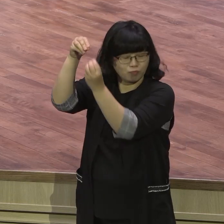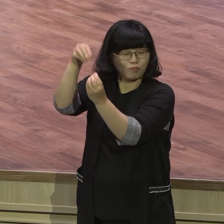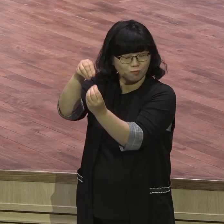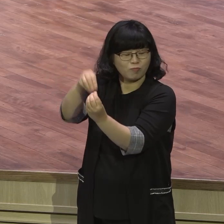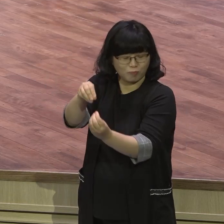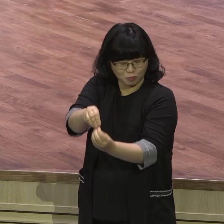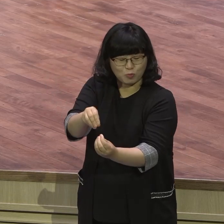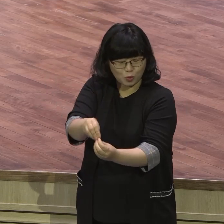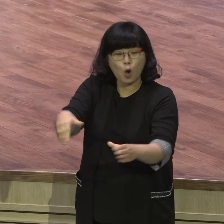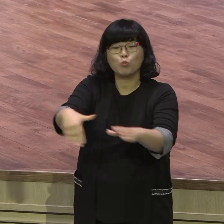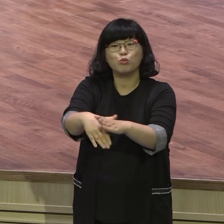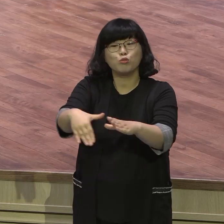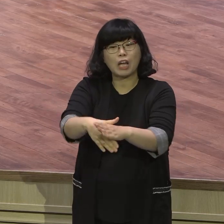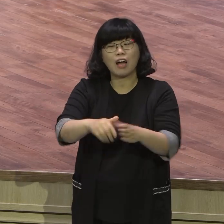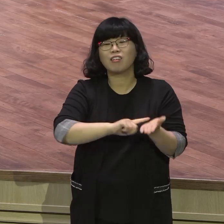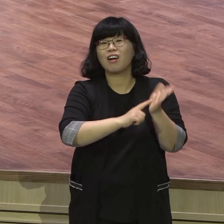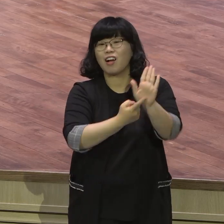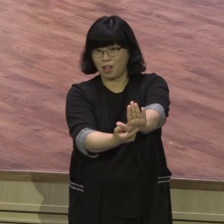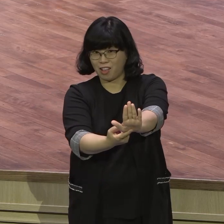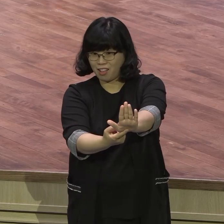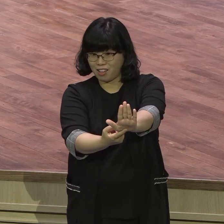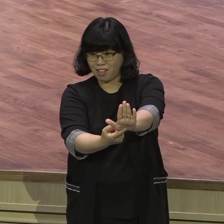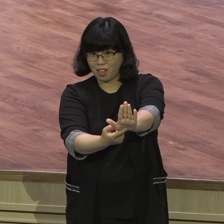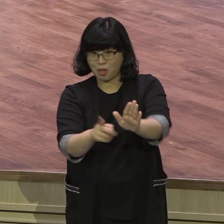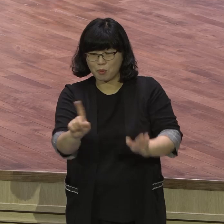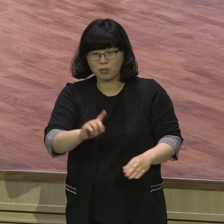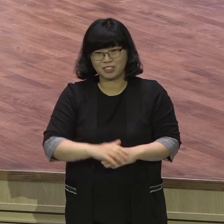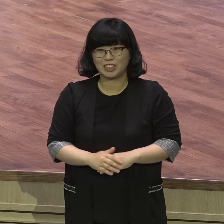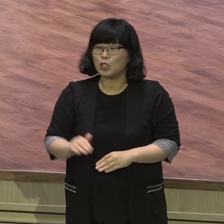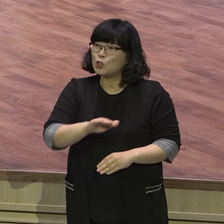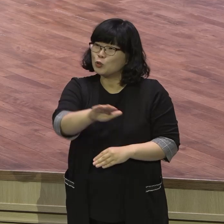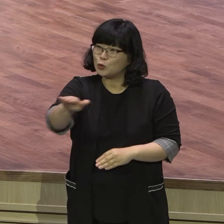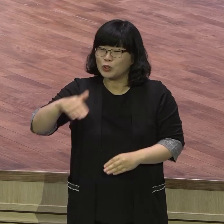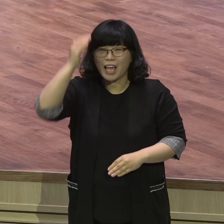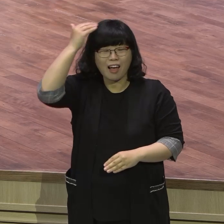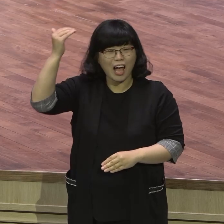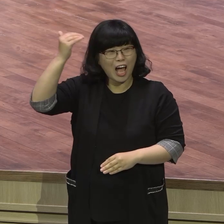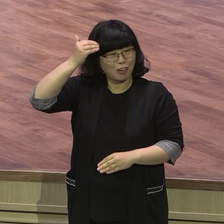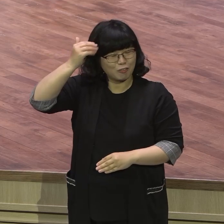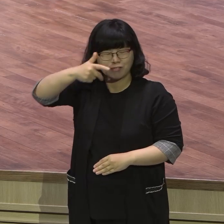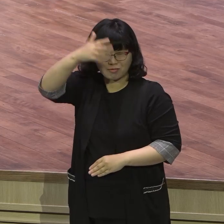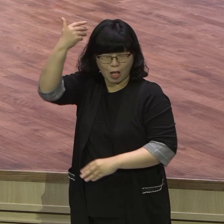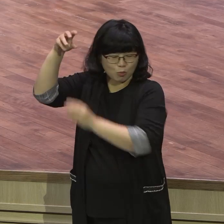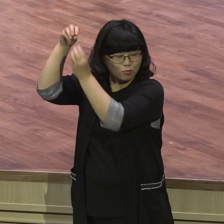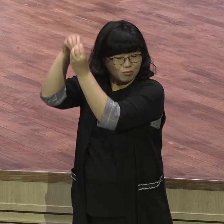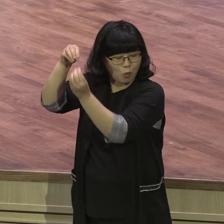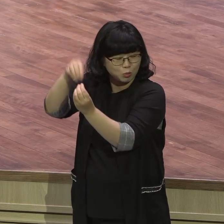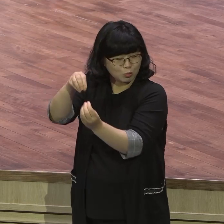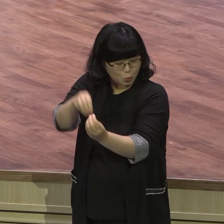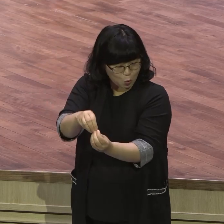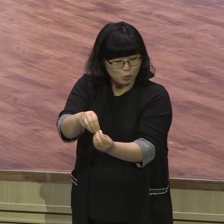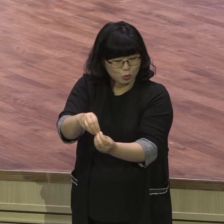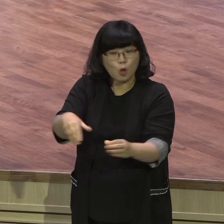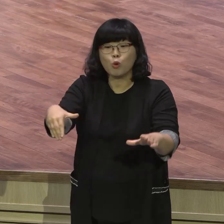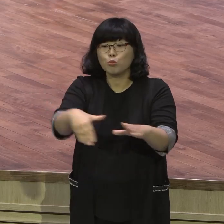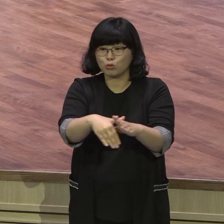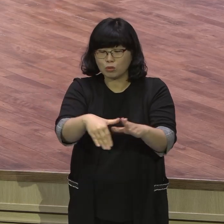전통문화 우리나라의 전통문화 우상문화 우리나라의 전통문화인데 이게